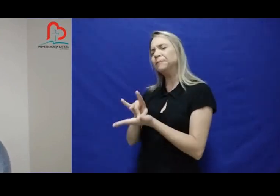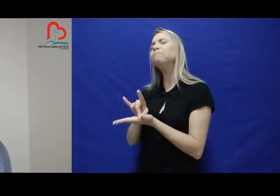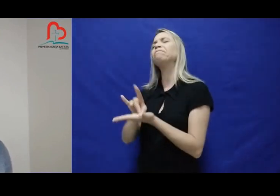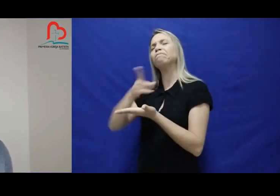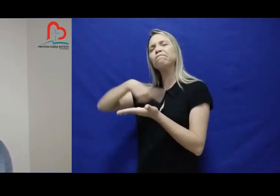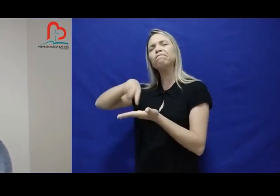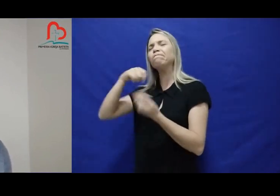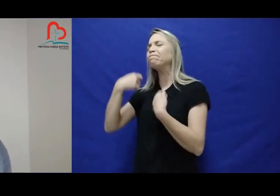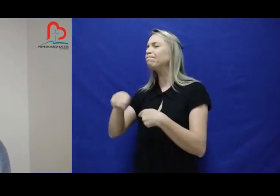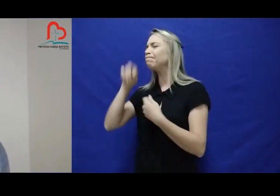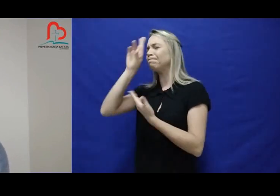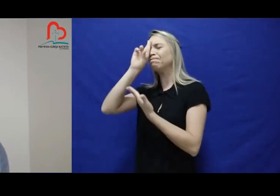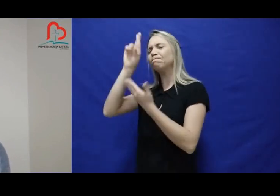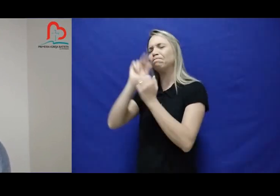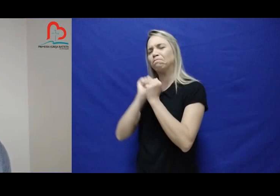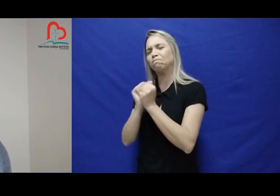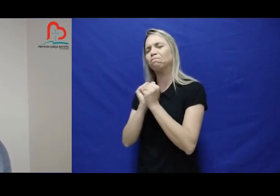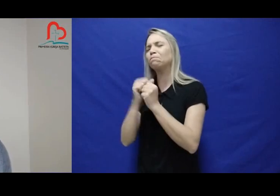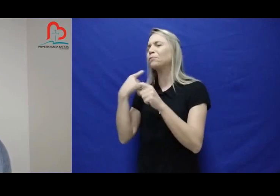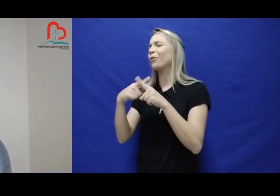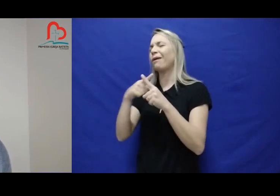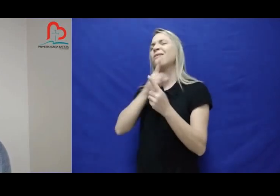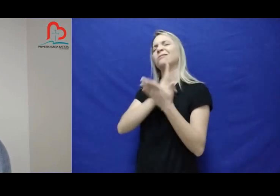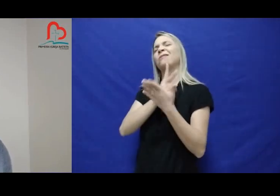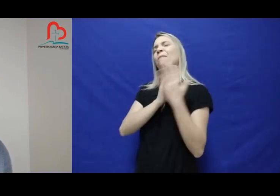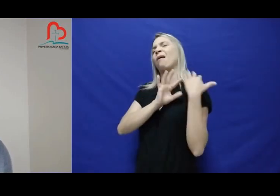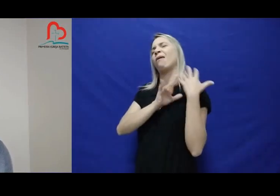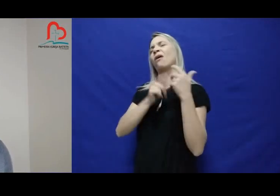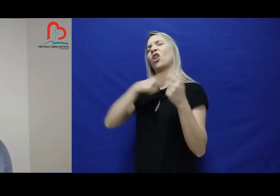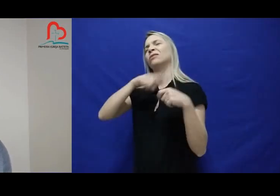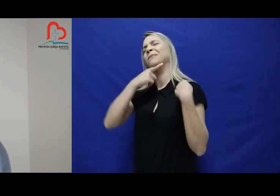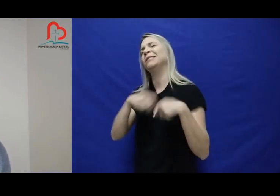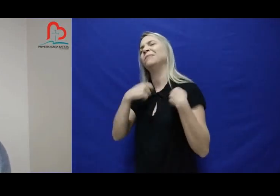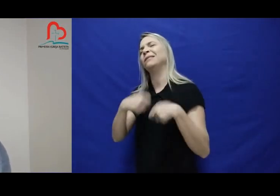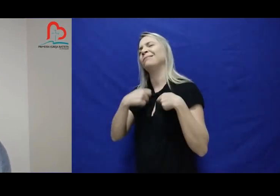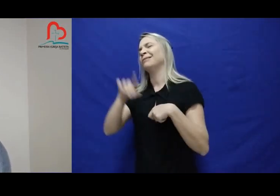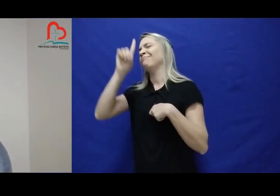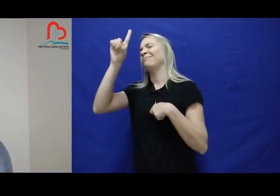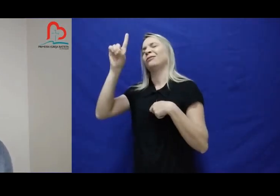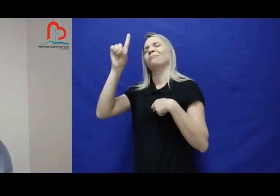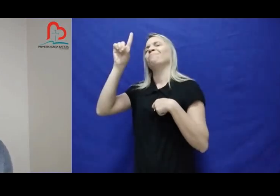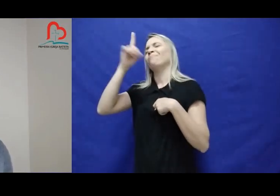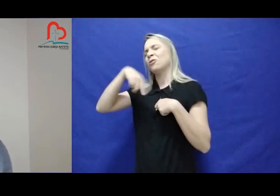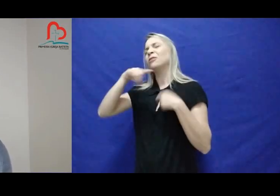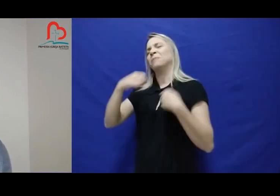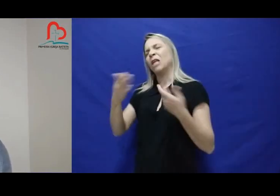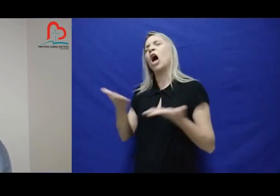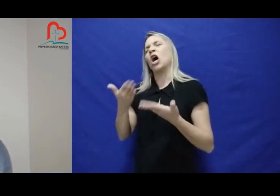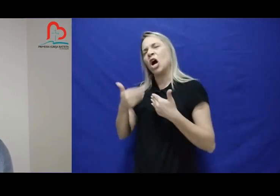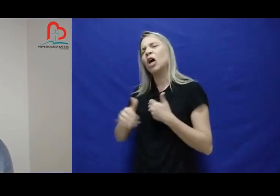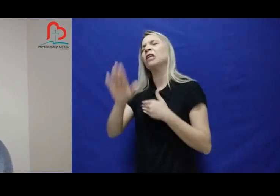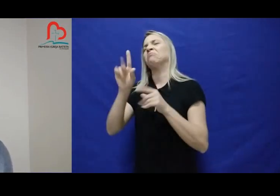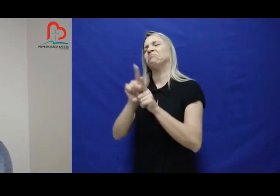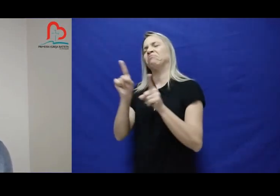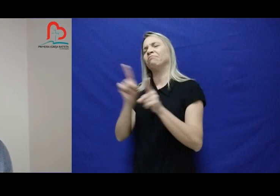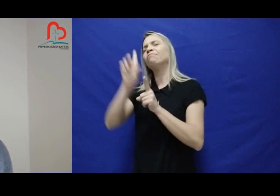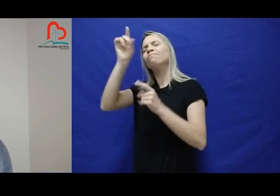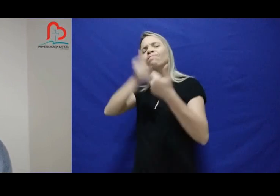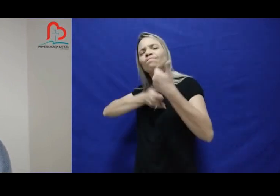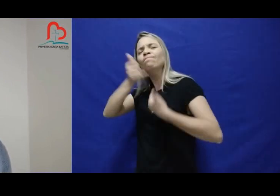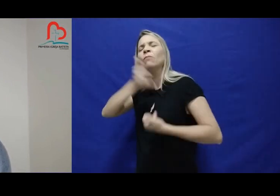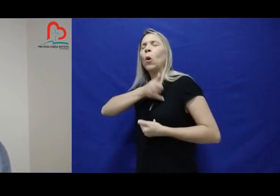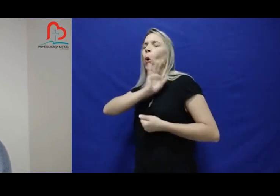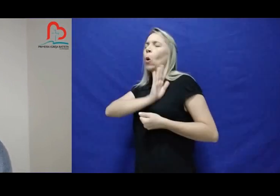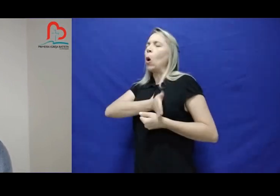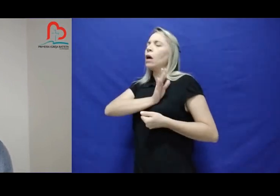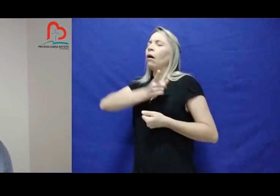nós necessitamos e precisamos do Senhor, ó Pai, como nós sempre precisamos do Senhor. Nesse momento,